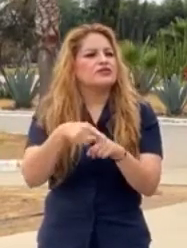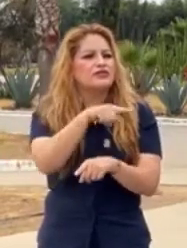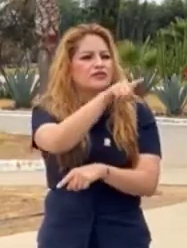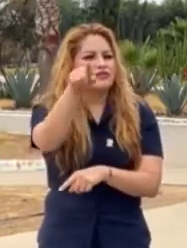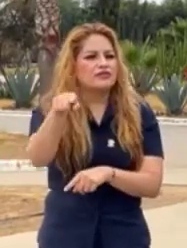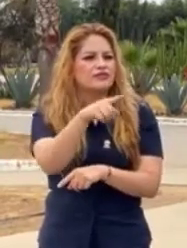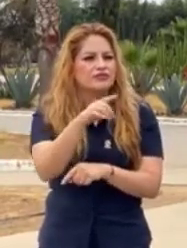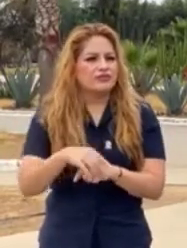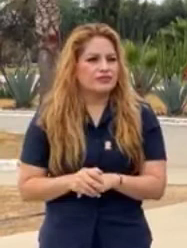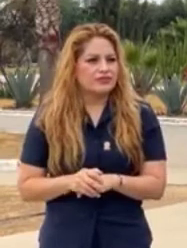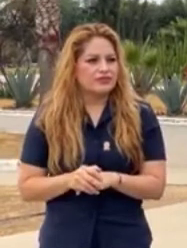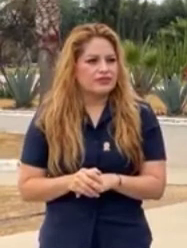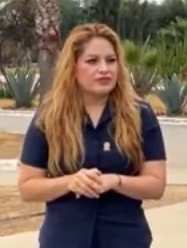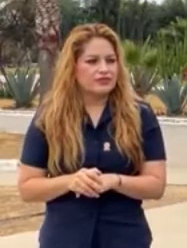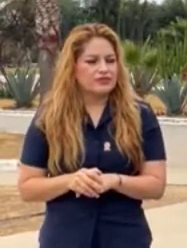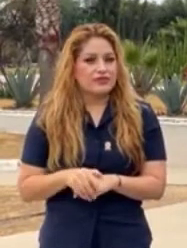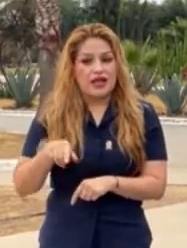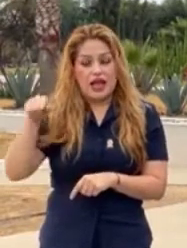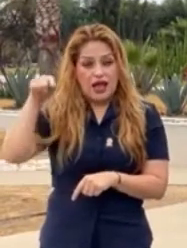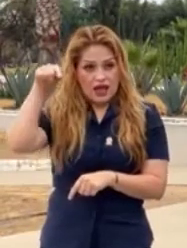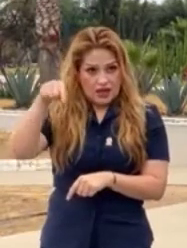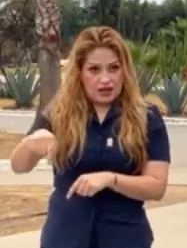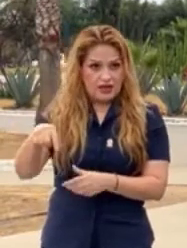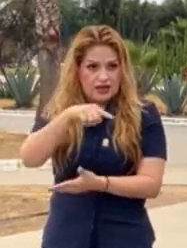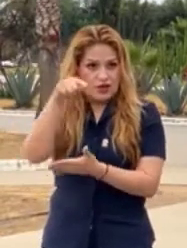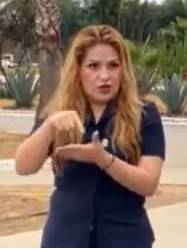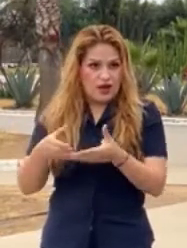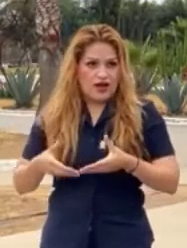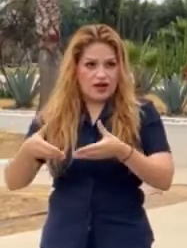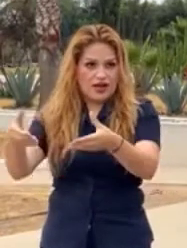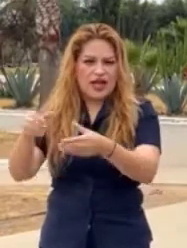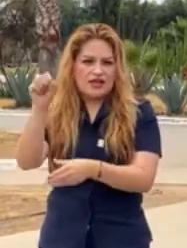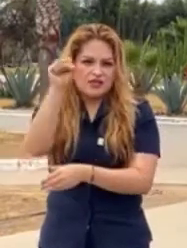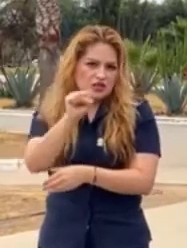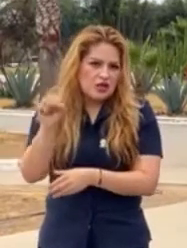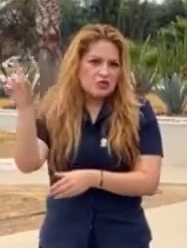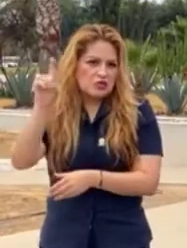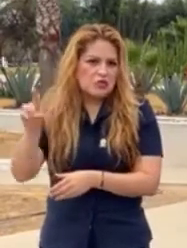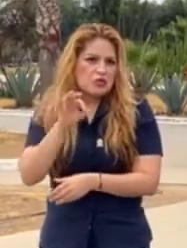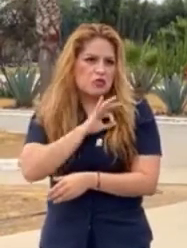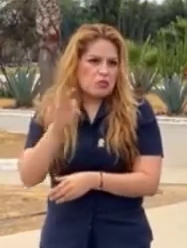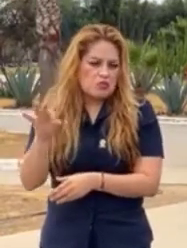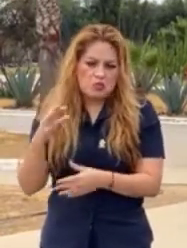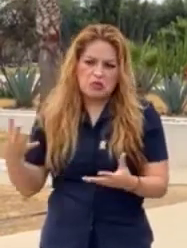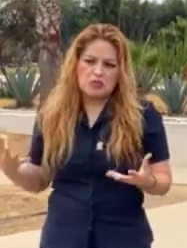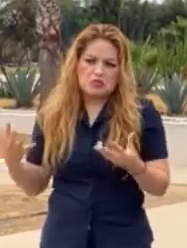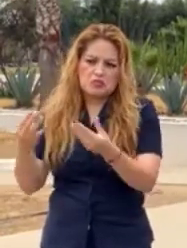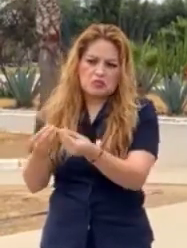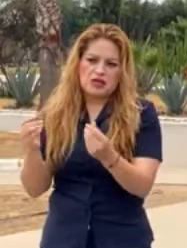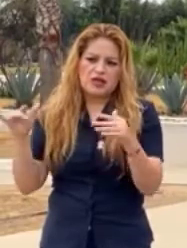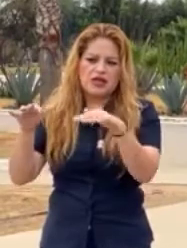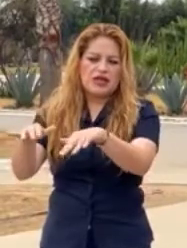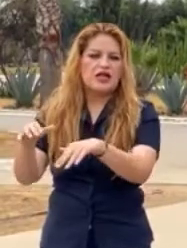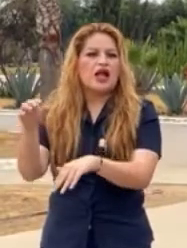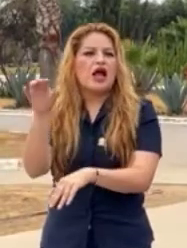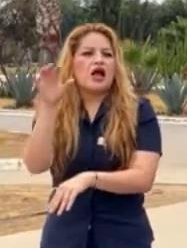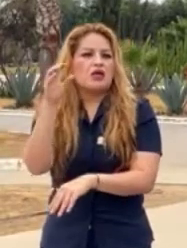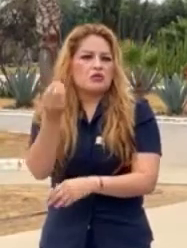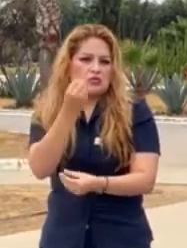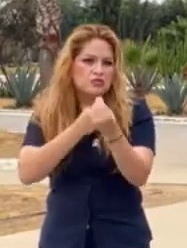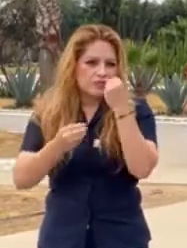propicio para visitar los sábados o los domingos. Ahí pueden ustedes ir a comer con la familia, unas